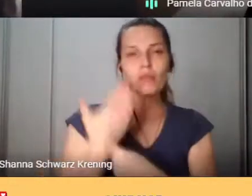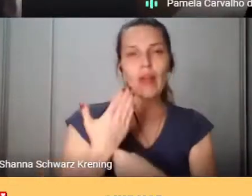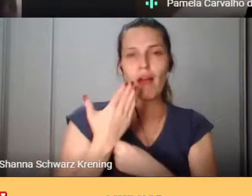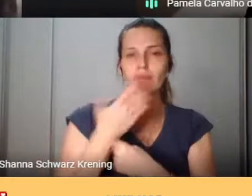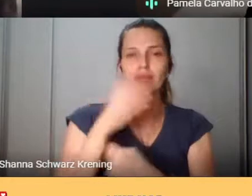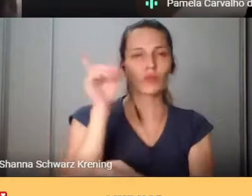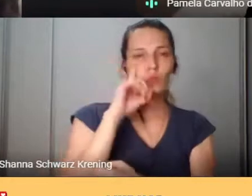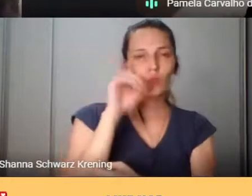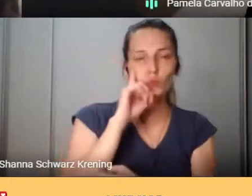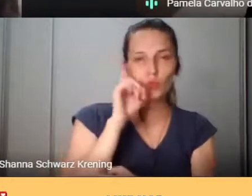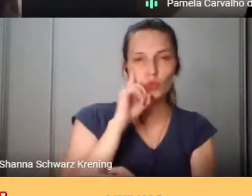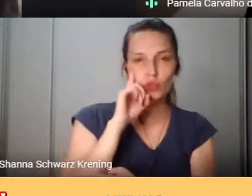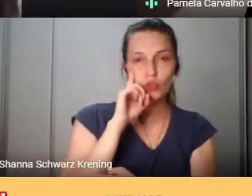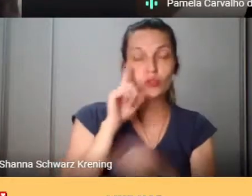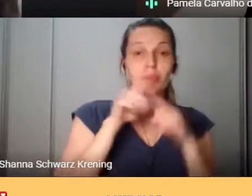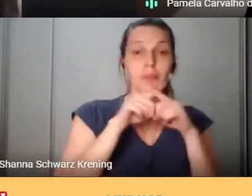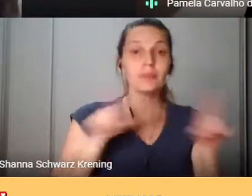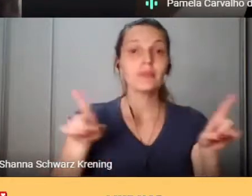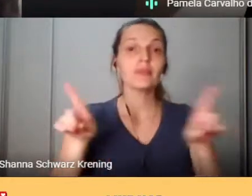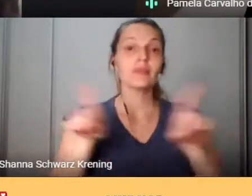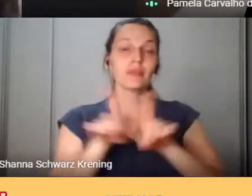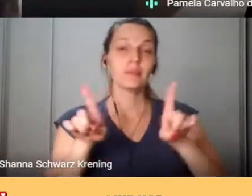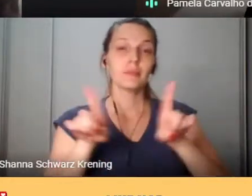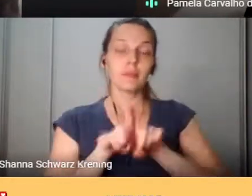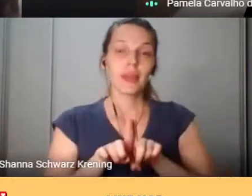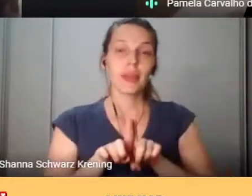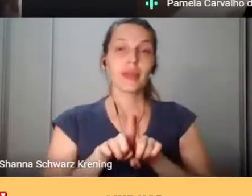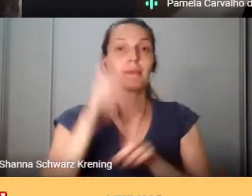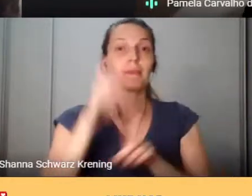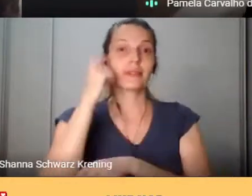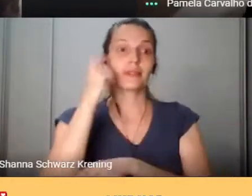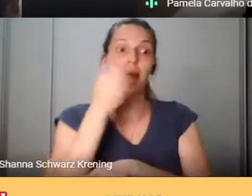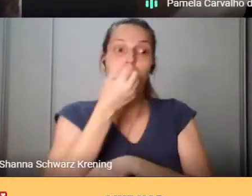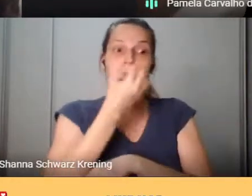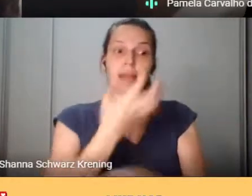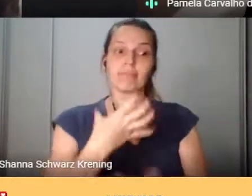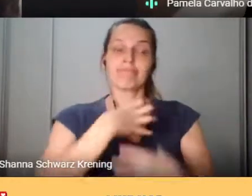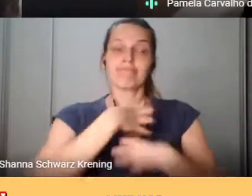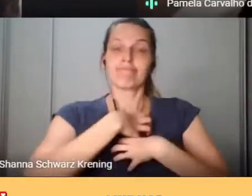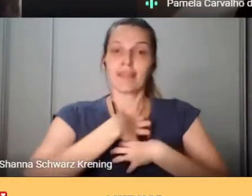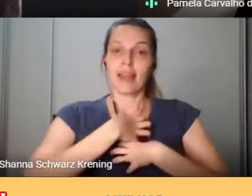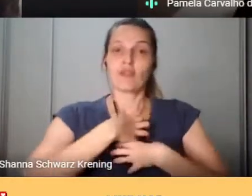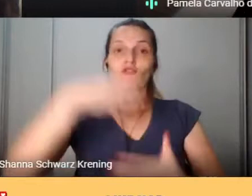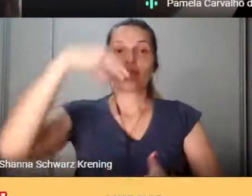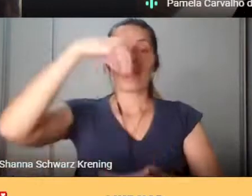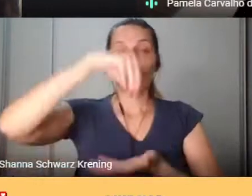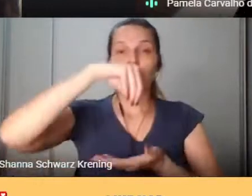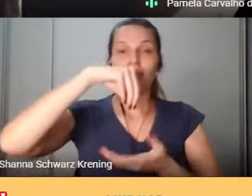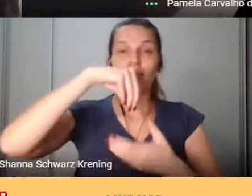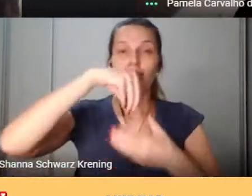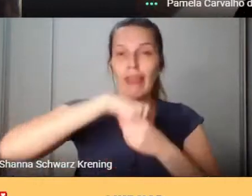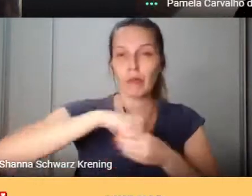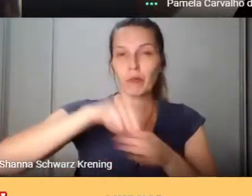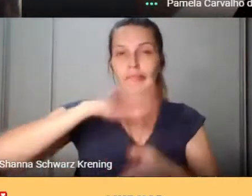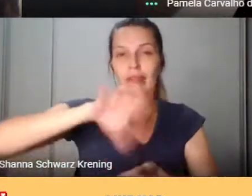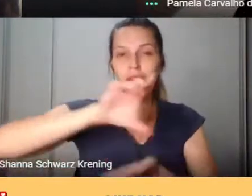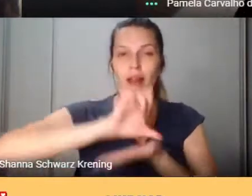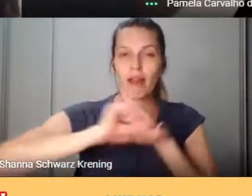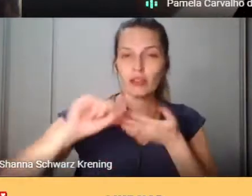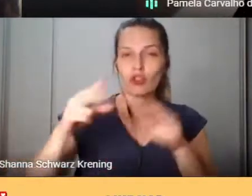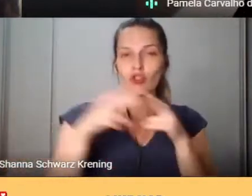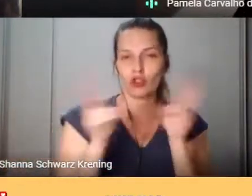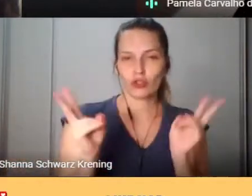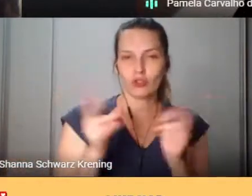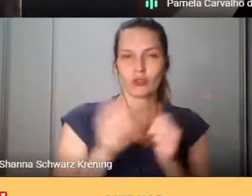né? Mas também pensar num bem-estar no sentido de um bem-estar digital, né? Para isso, a gente precisa pensar no uso da tecnologia que